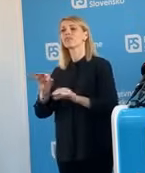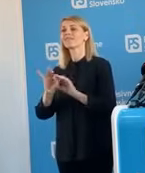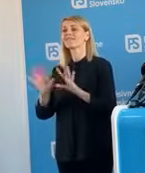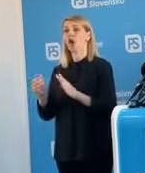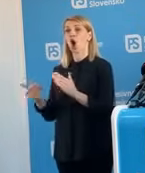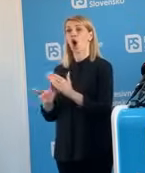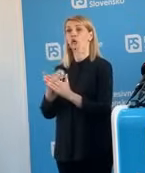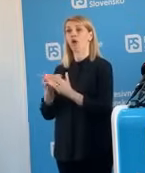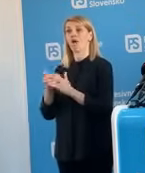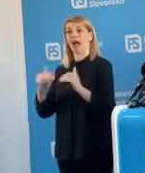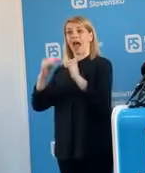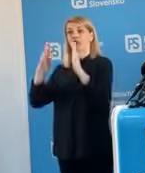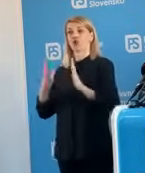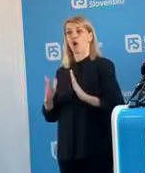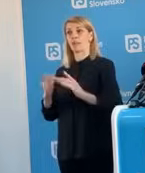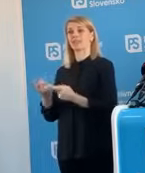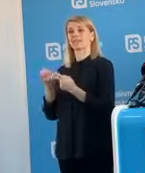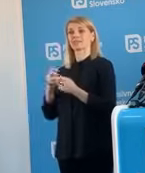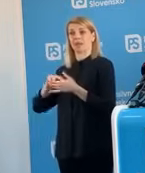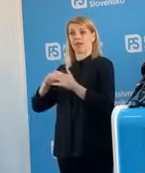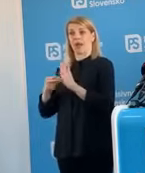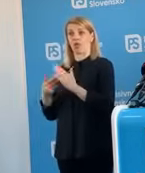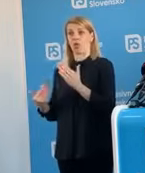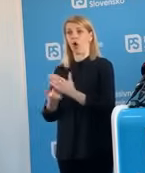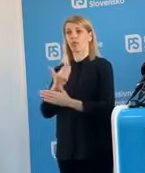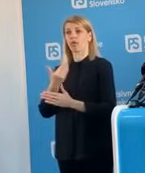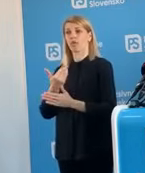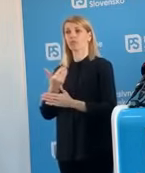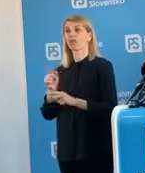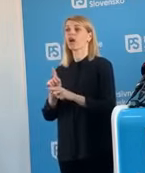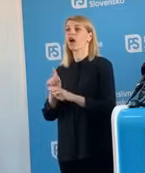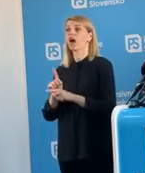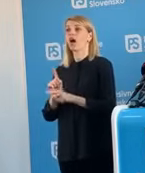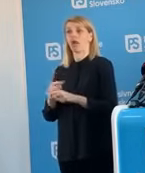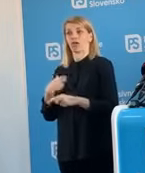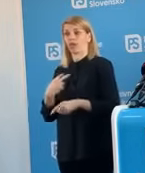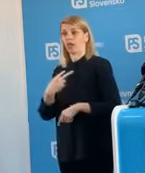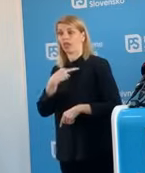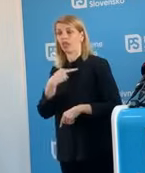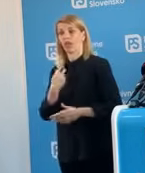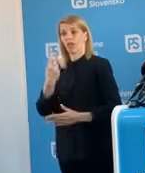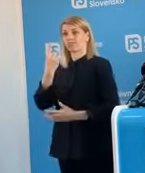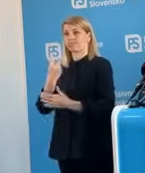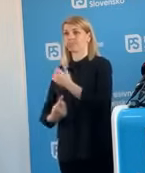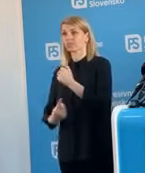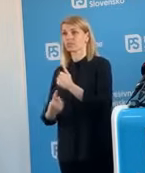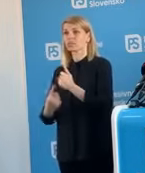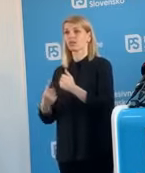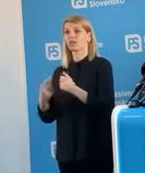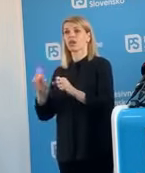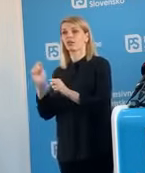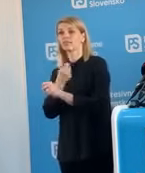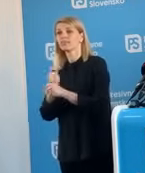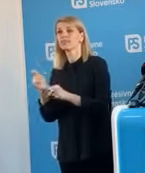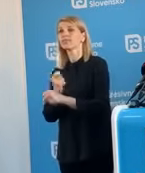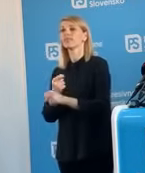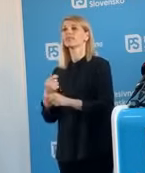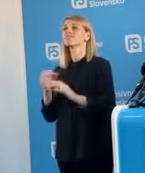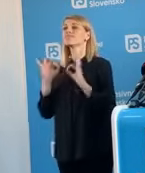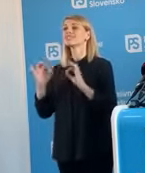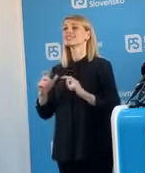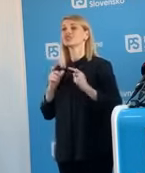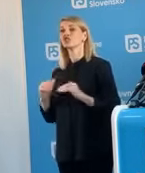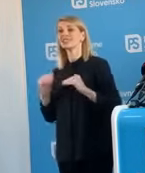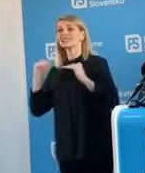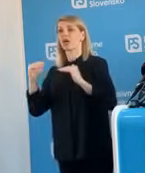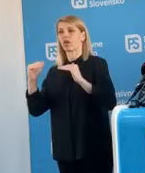ktorá je rovnako ohrozená a ktorá rovnako pripravuje ľudí o možnosť žiť dôstojnejší život. Robert Fico to veľmi